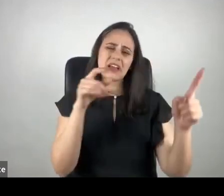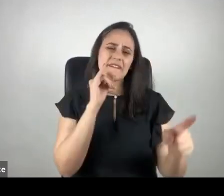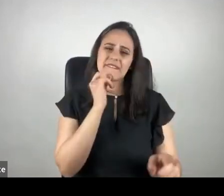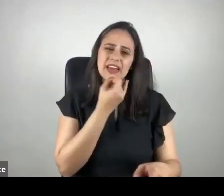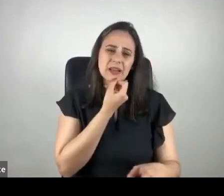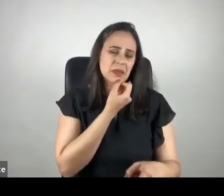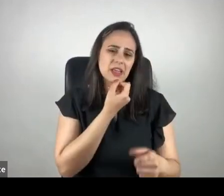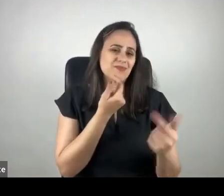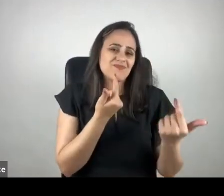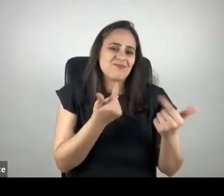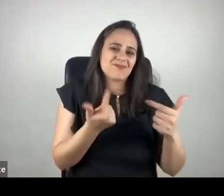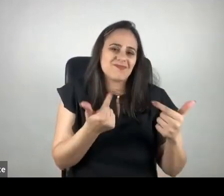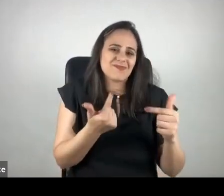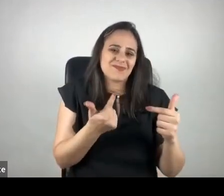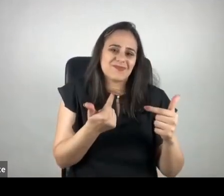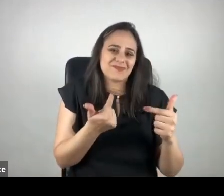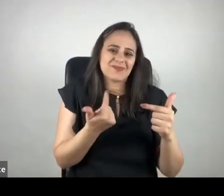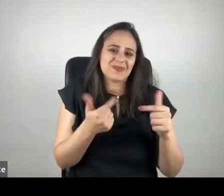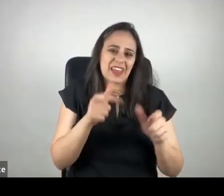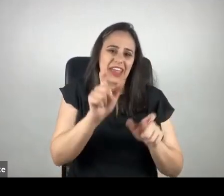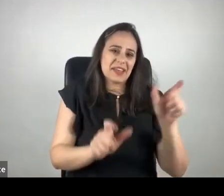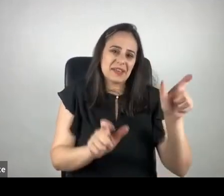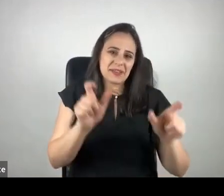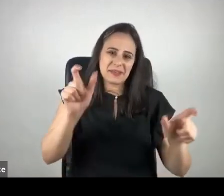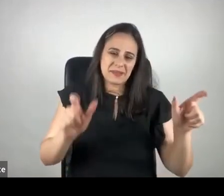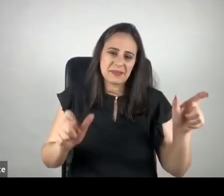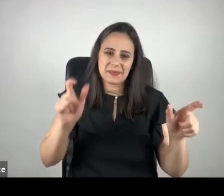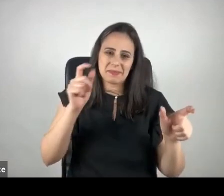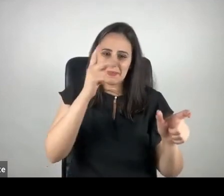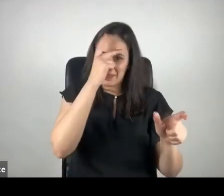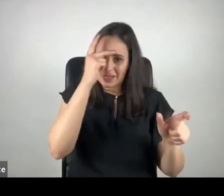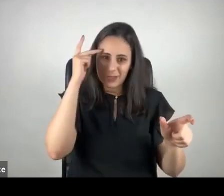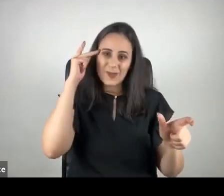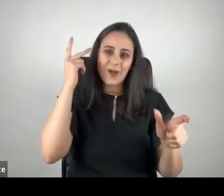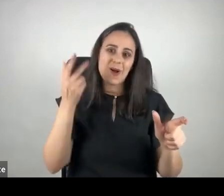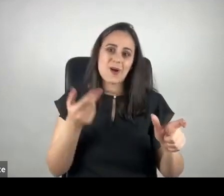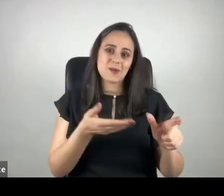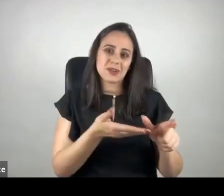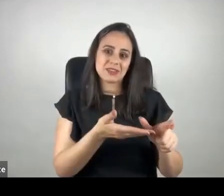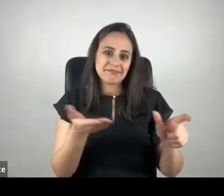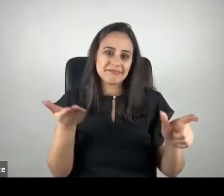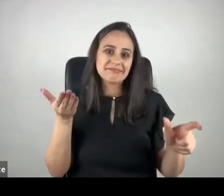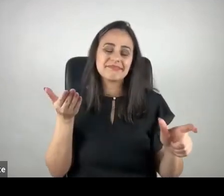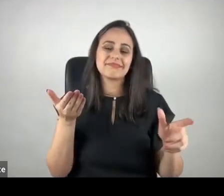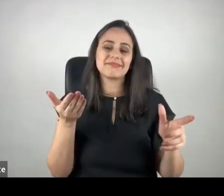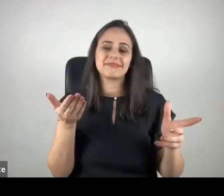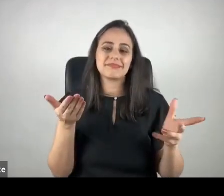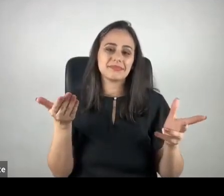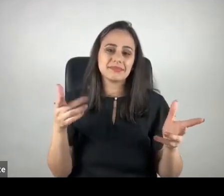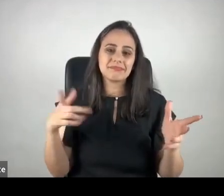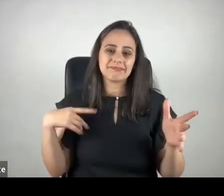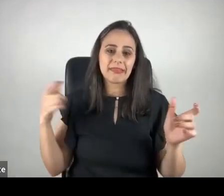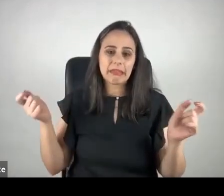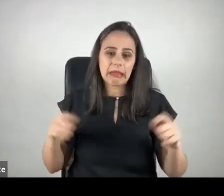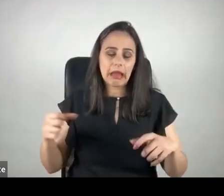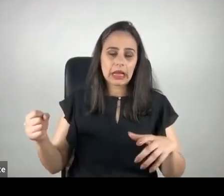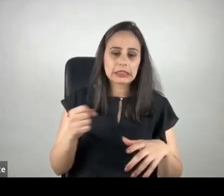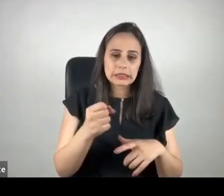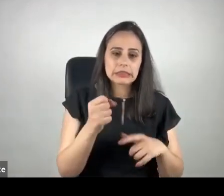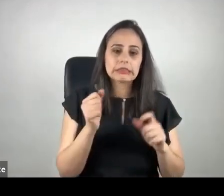gente ainda não tem pessoas com as quais a gente consiga incluí-las